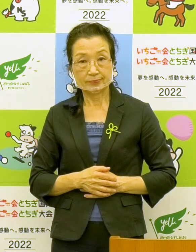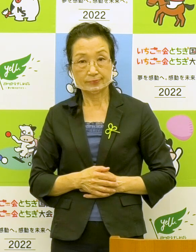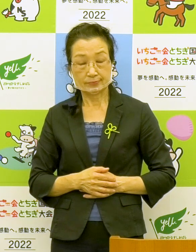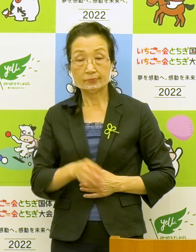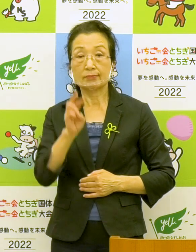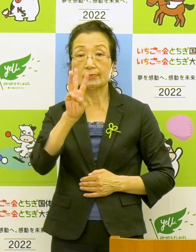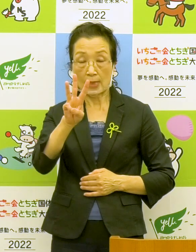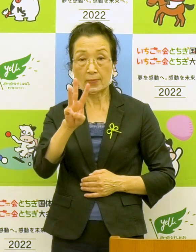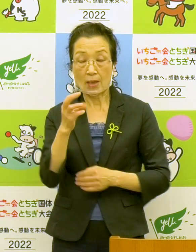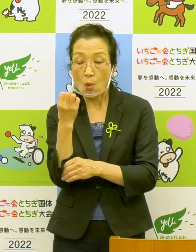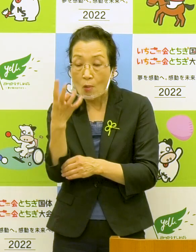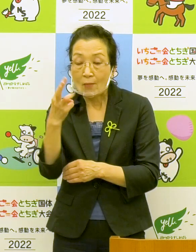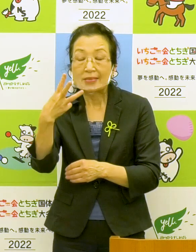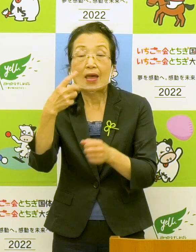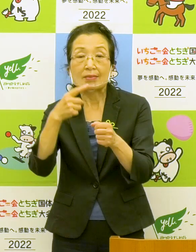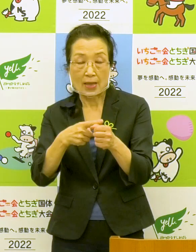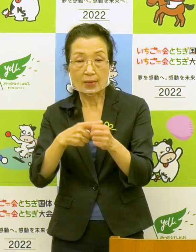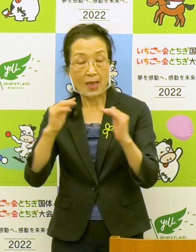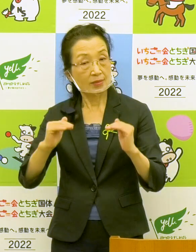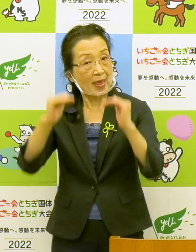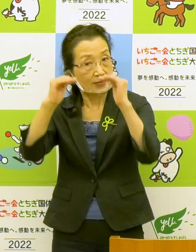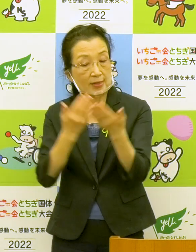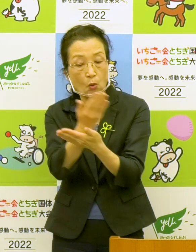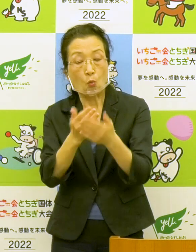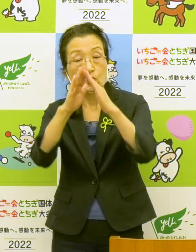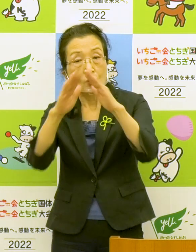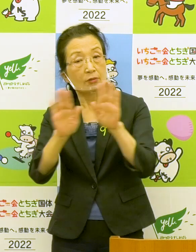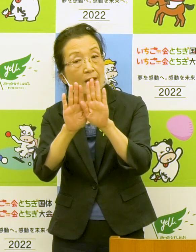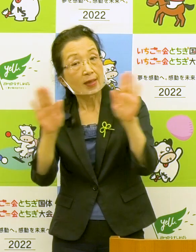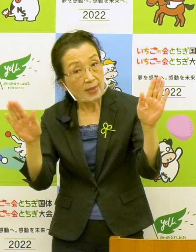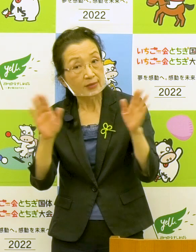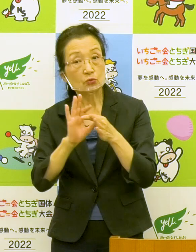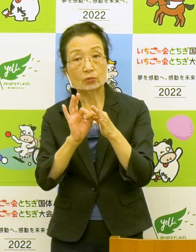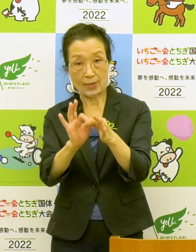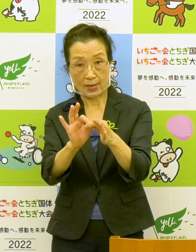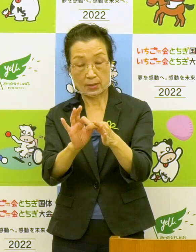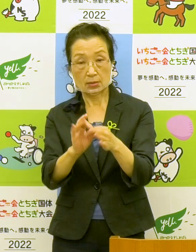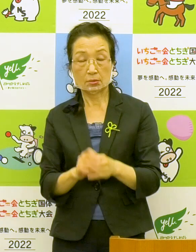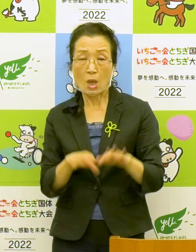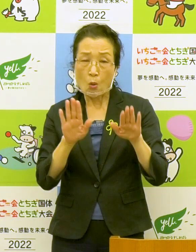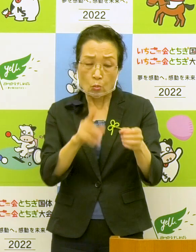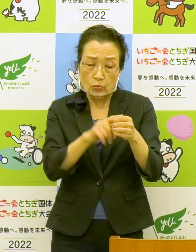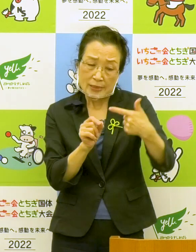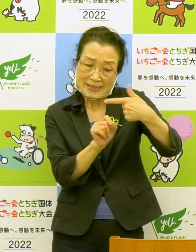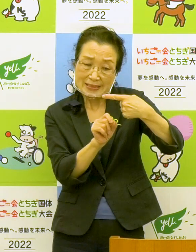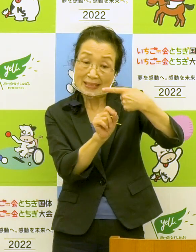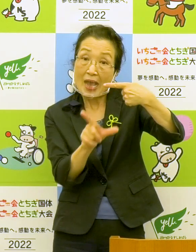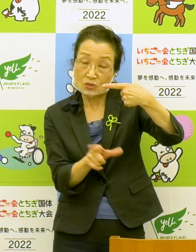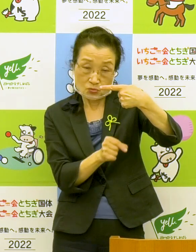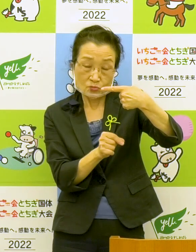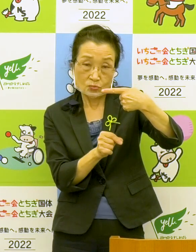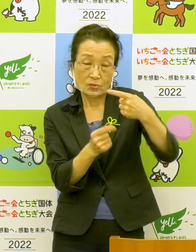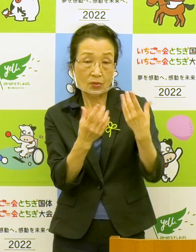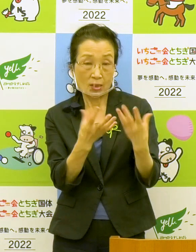括弧3、令和3年成人交流会の開催につきましてです。今年1月に実施した